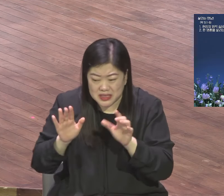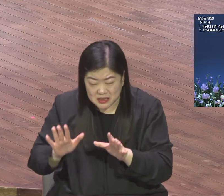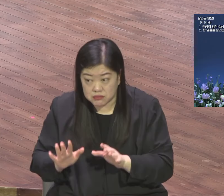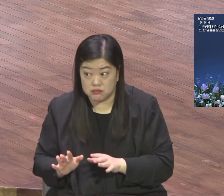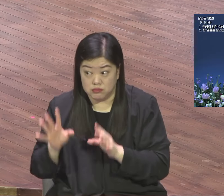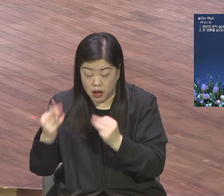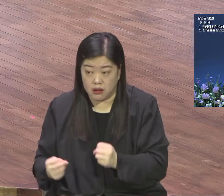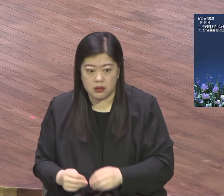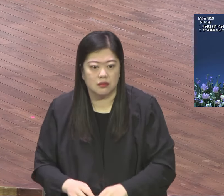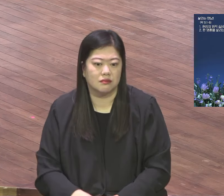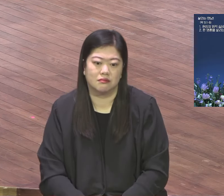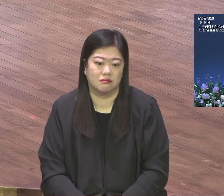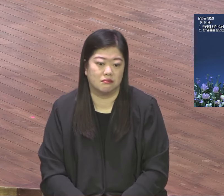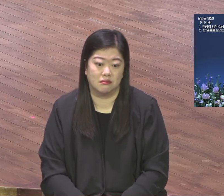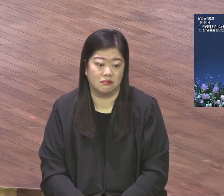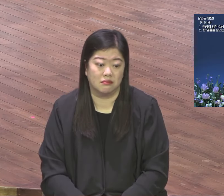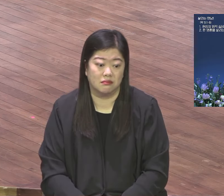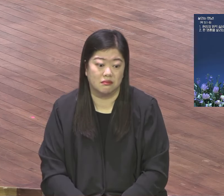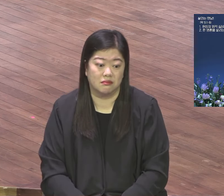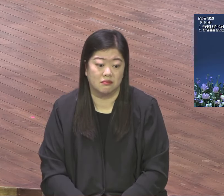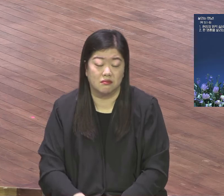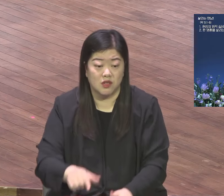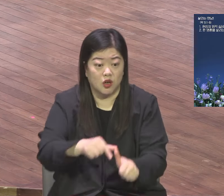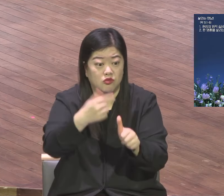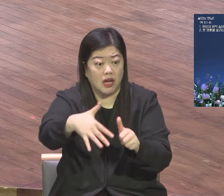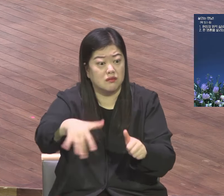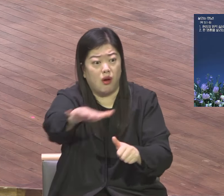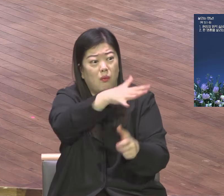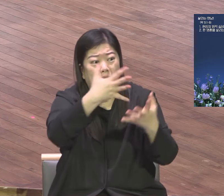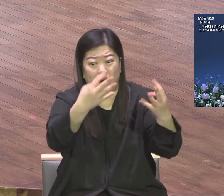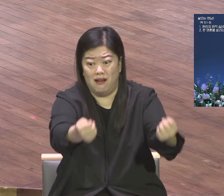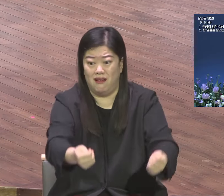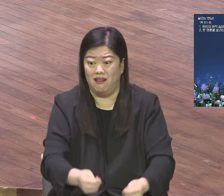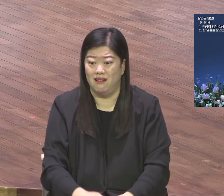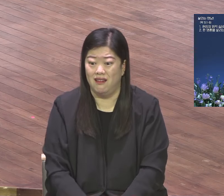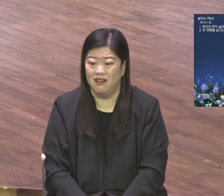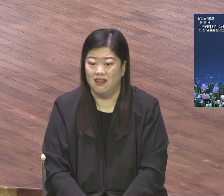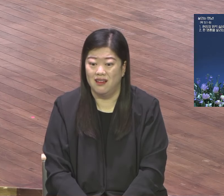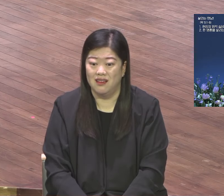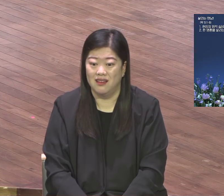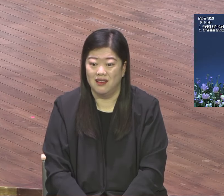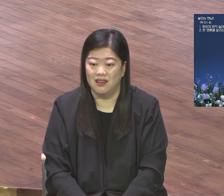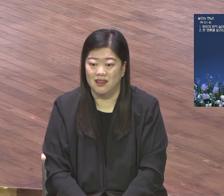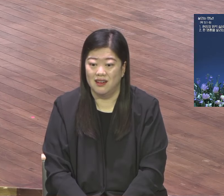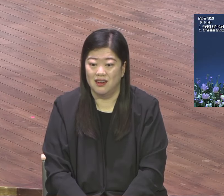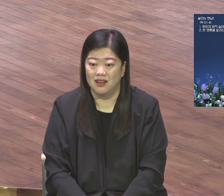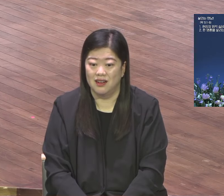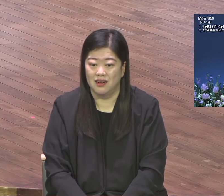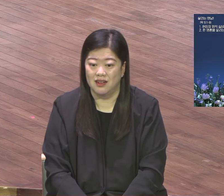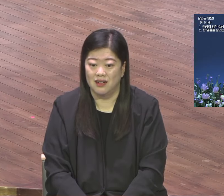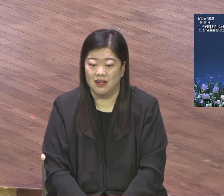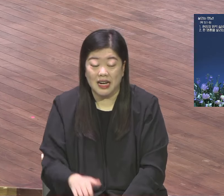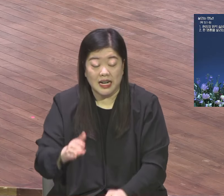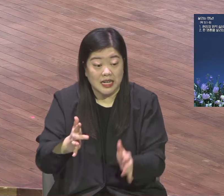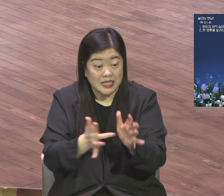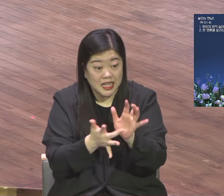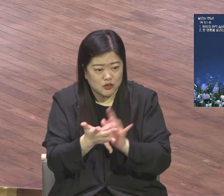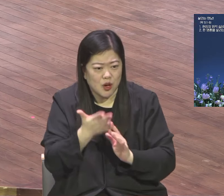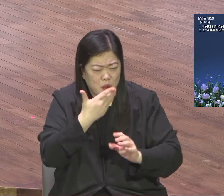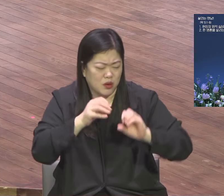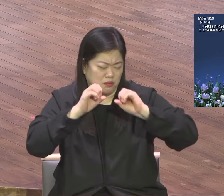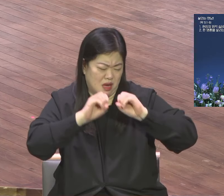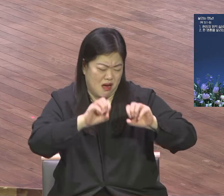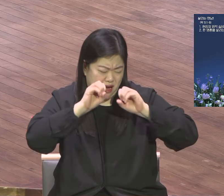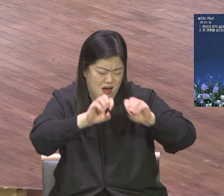복음이 전거되지 않은 곳에는 구원이 없어요. 그게 구원 못 받는 게 정상이에요. 그래서